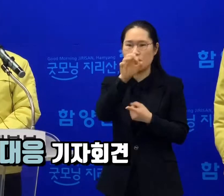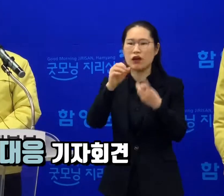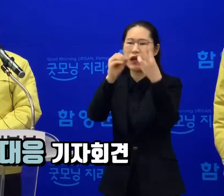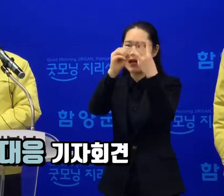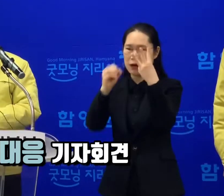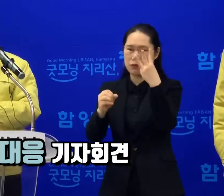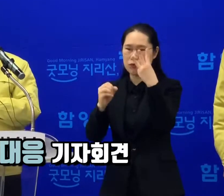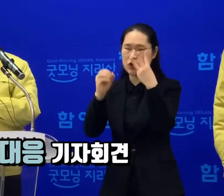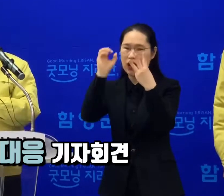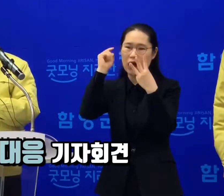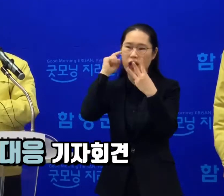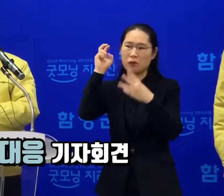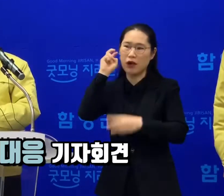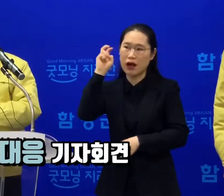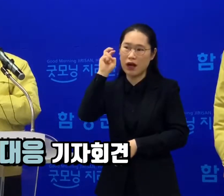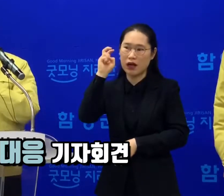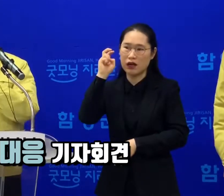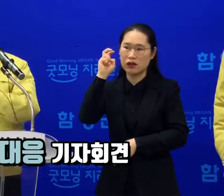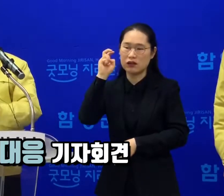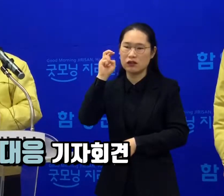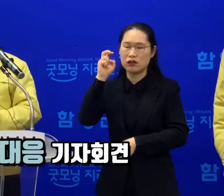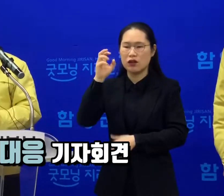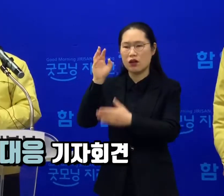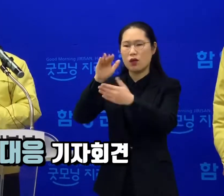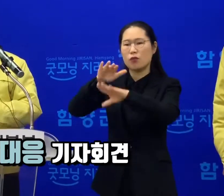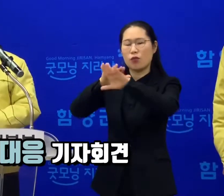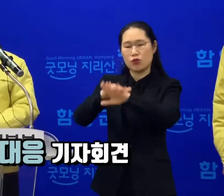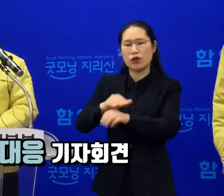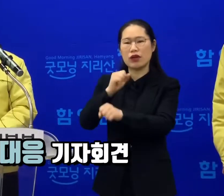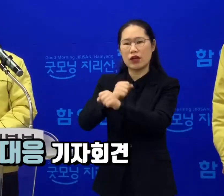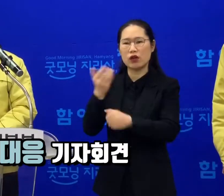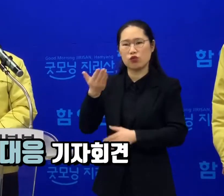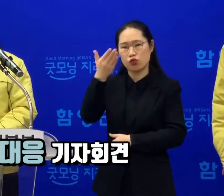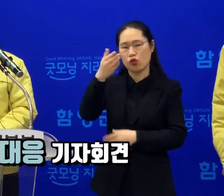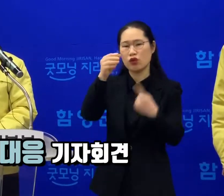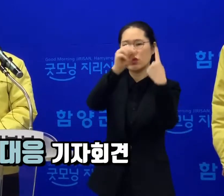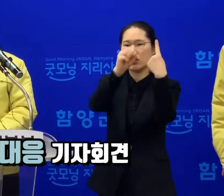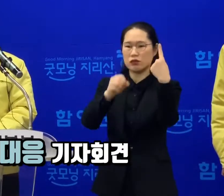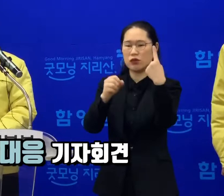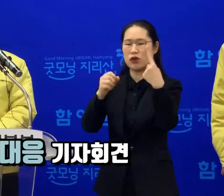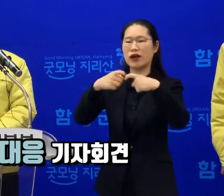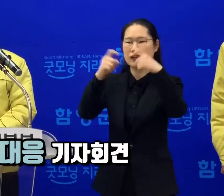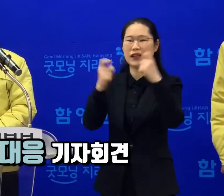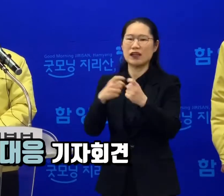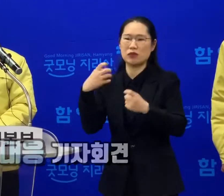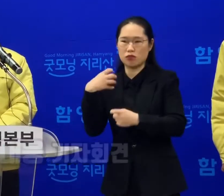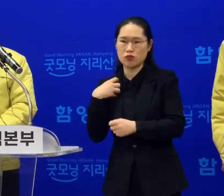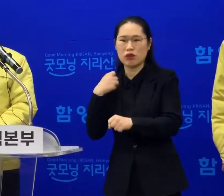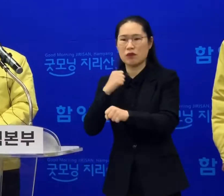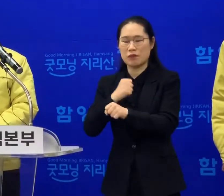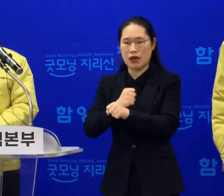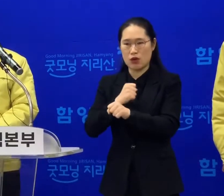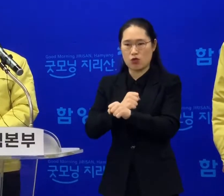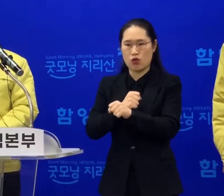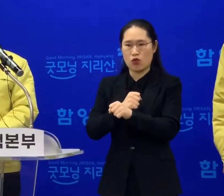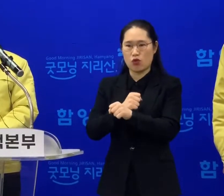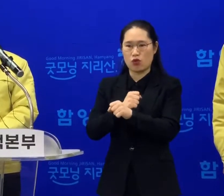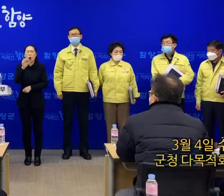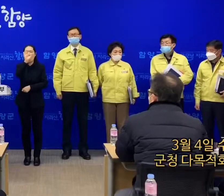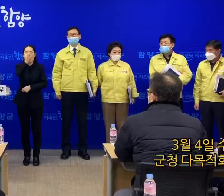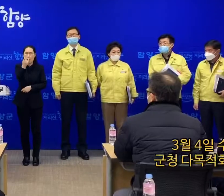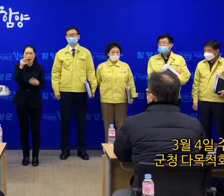3%를 이자 이율의 3%를 우리가 보전을 해주고 1%는 아마 본인이 부담하는 것으로 이렇게 하고